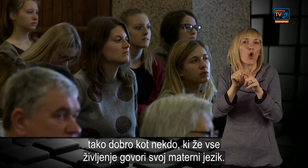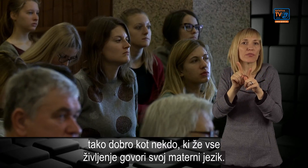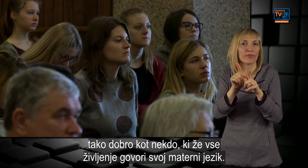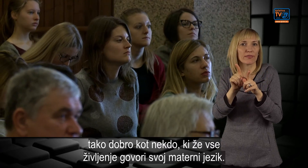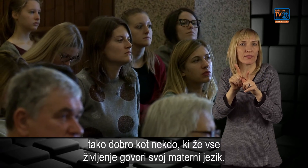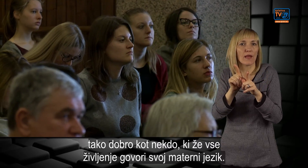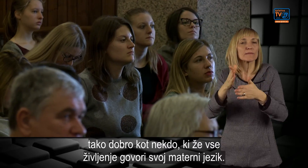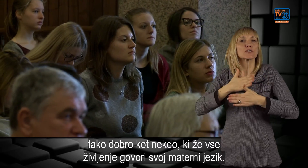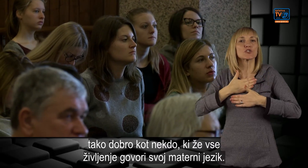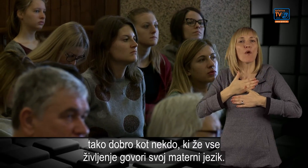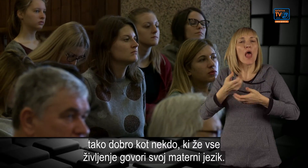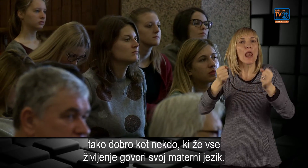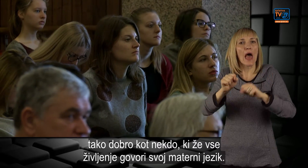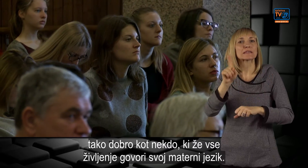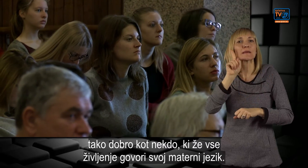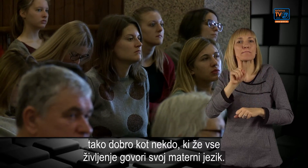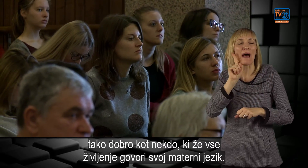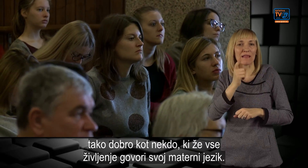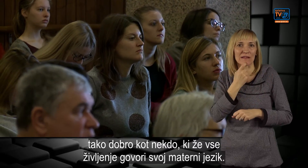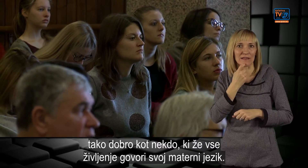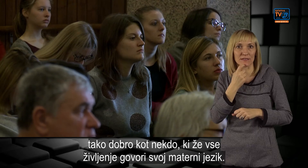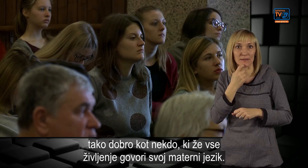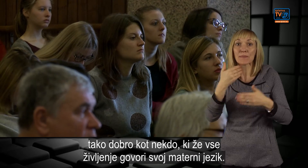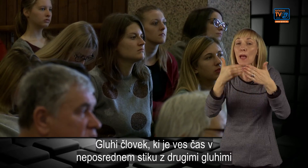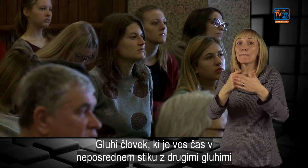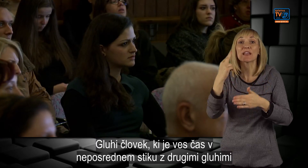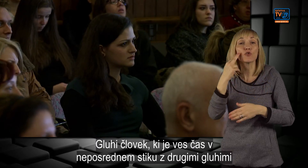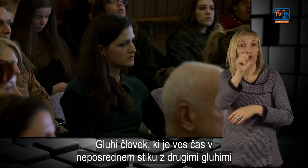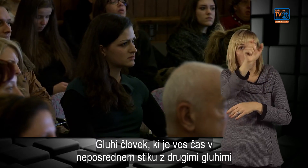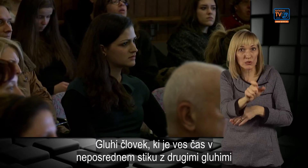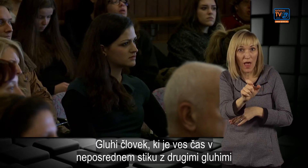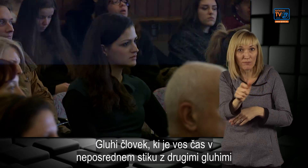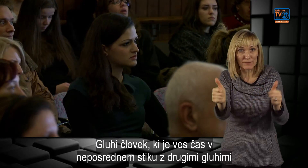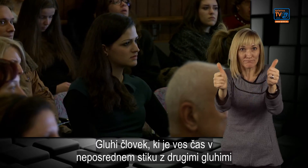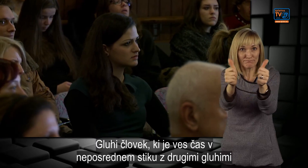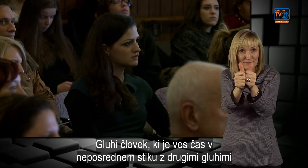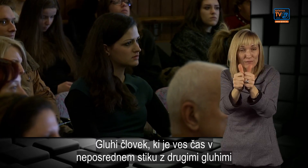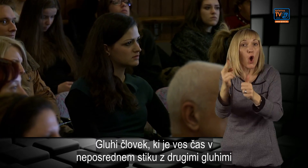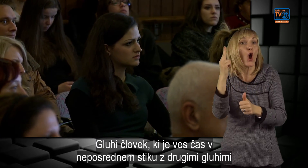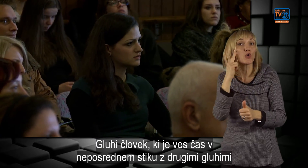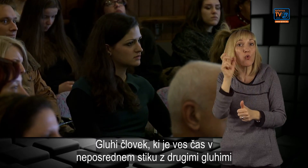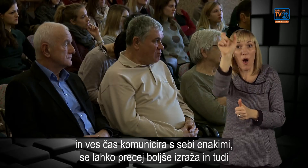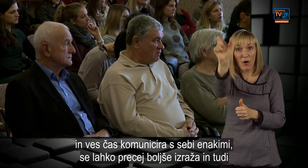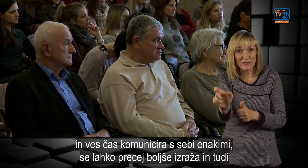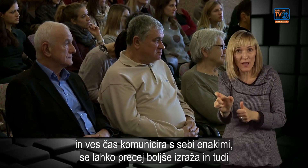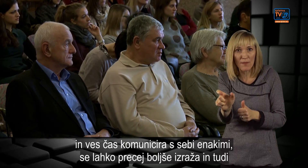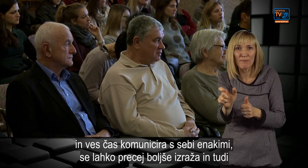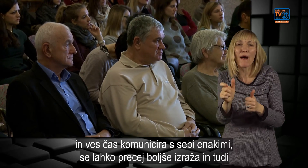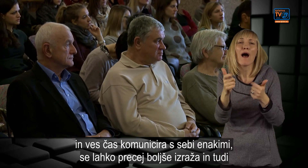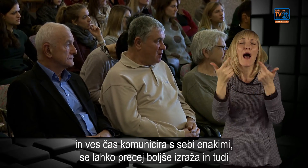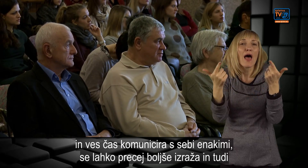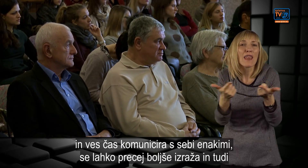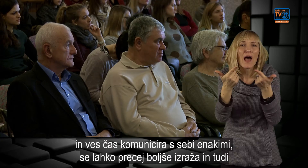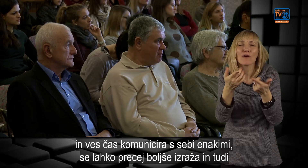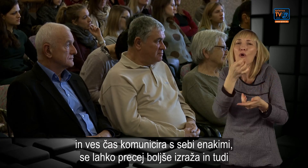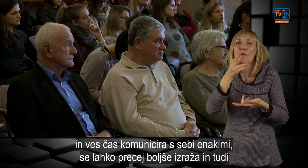neko ko govori svoj maternji jezik. Kod gluvog čoveka koji u direktnom kontaktu i priči sa gluvom osobom može da